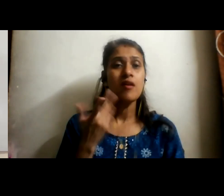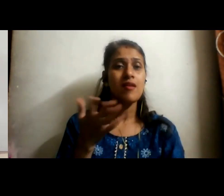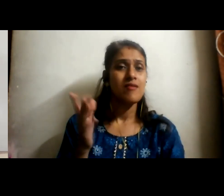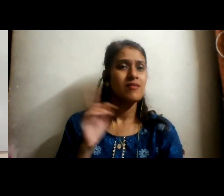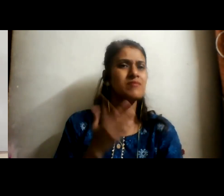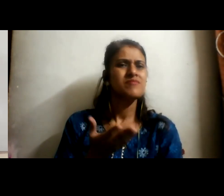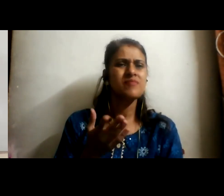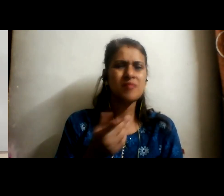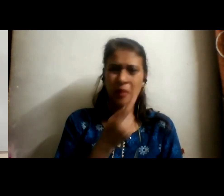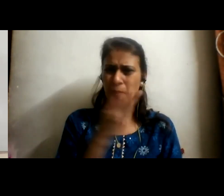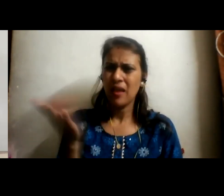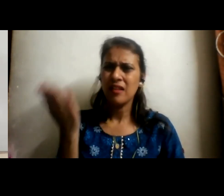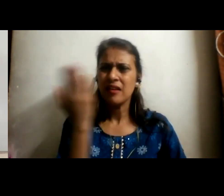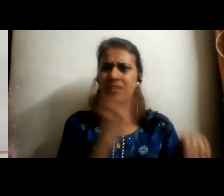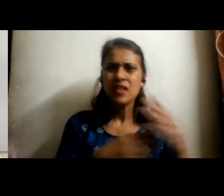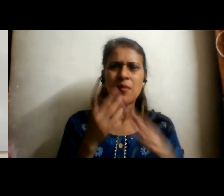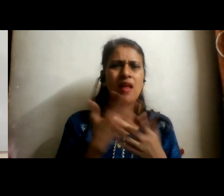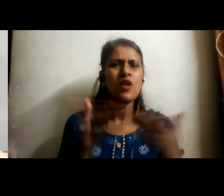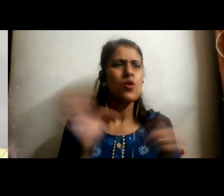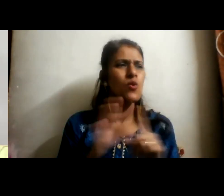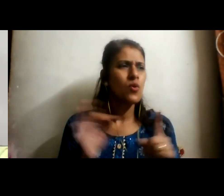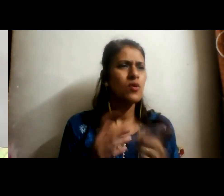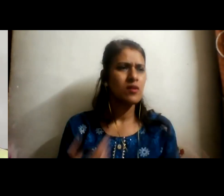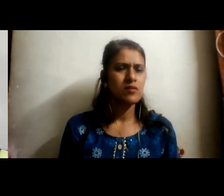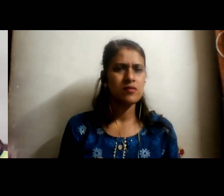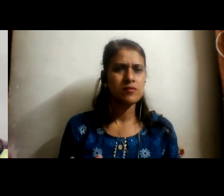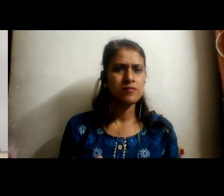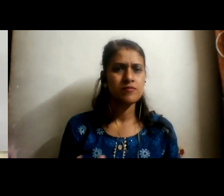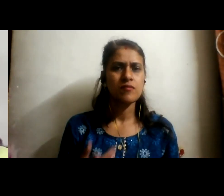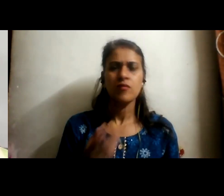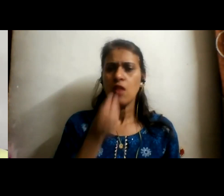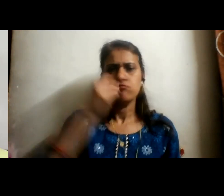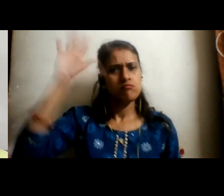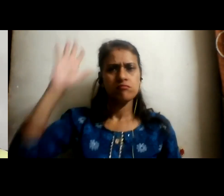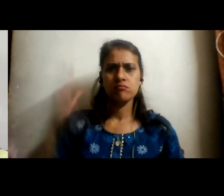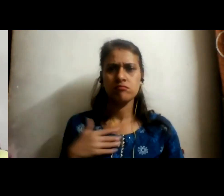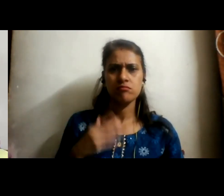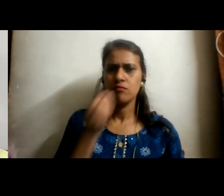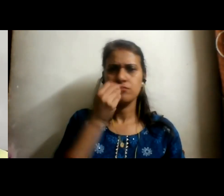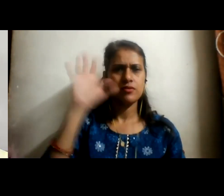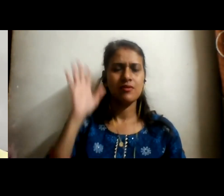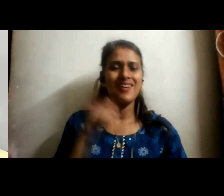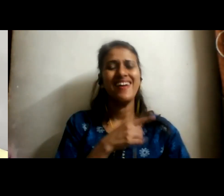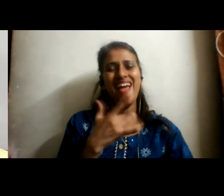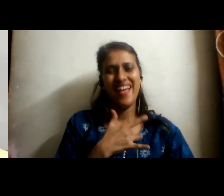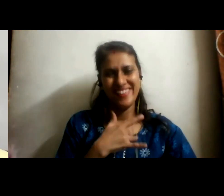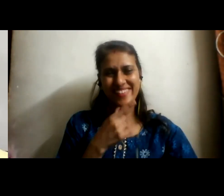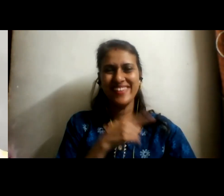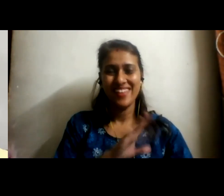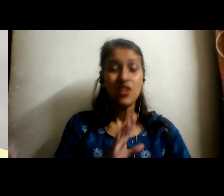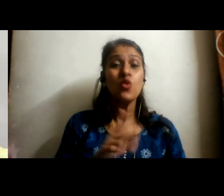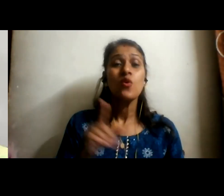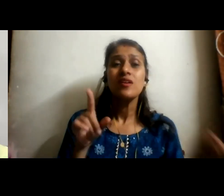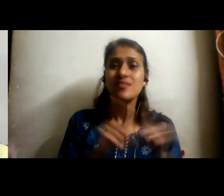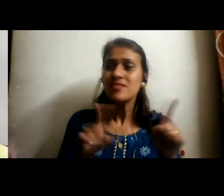डेवलपमेंटल डिसेबिलिटी से काम करते, तो राजू तो वो करताल पे चला जाता था, वो उसकी भाषा थी। तो हमें हर बच्चे ऐसे